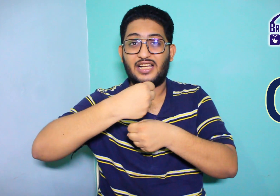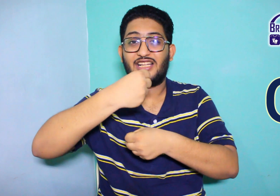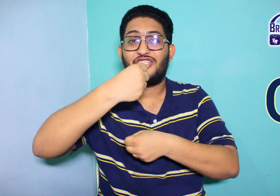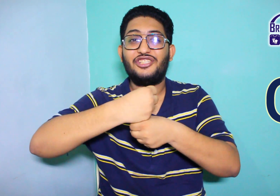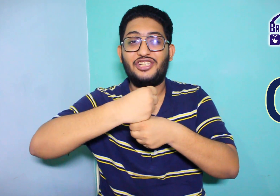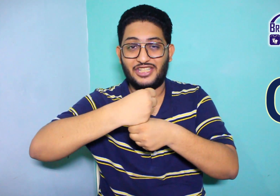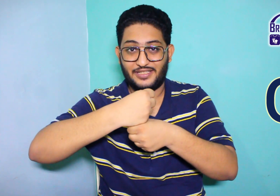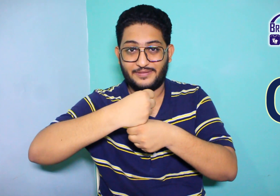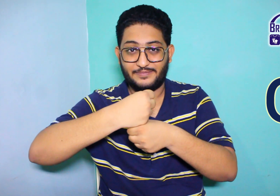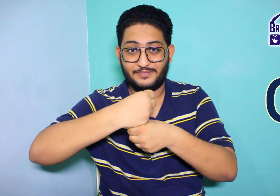जी